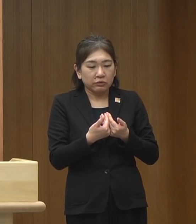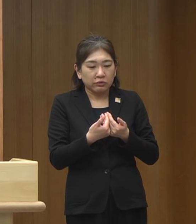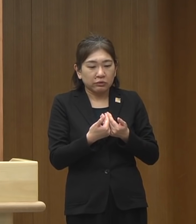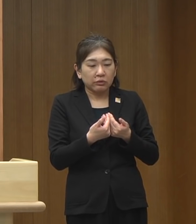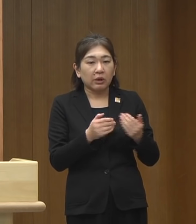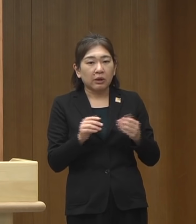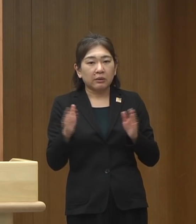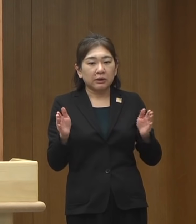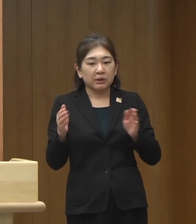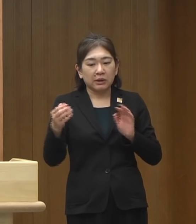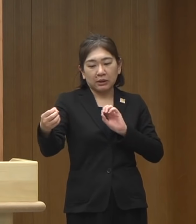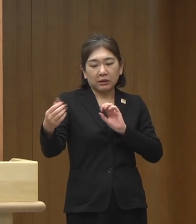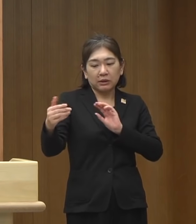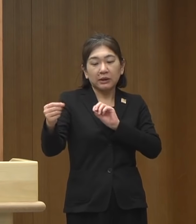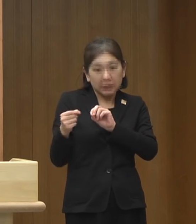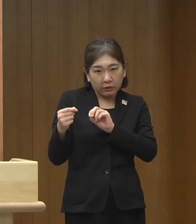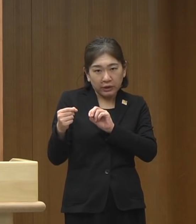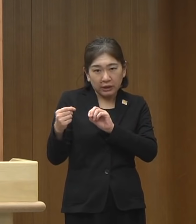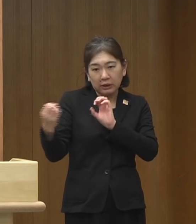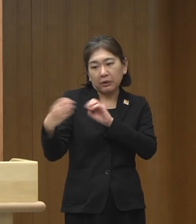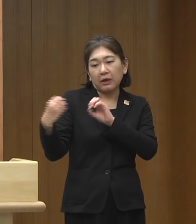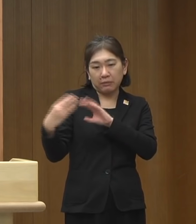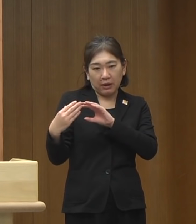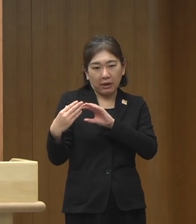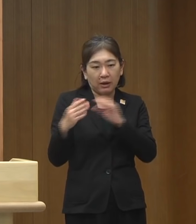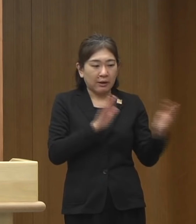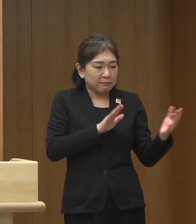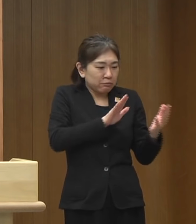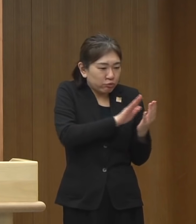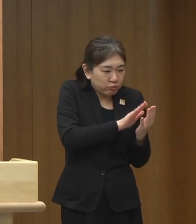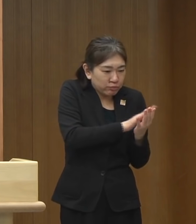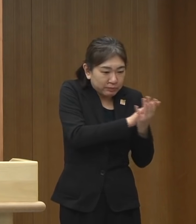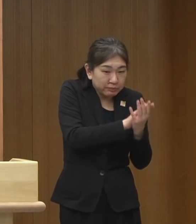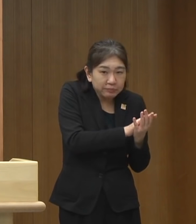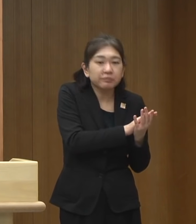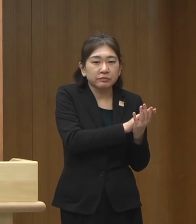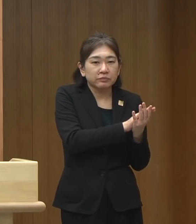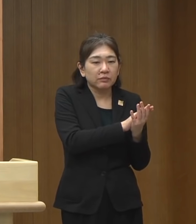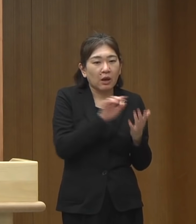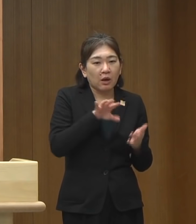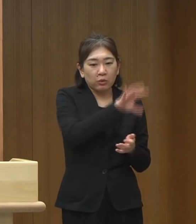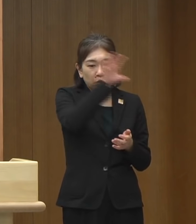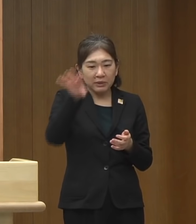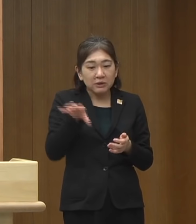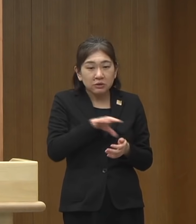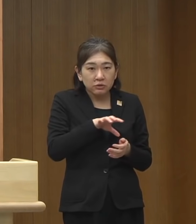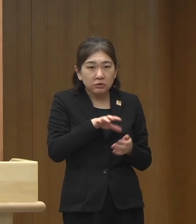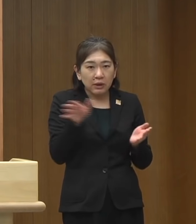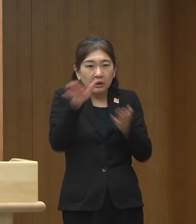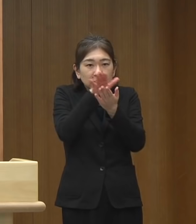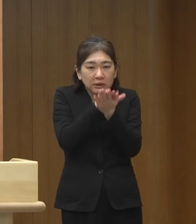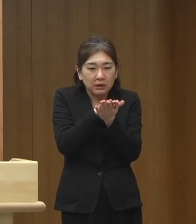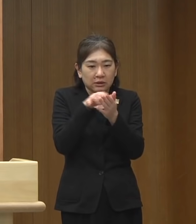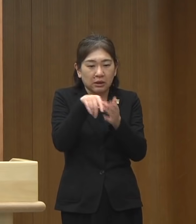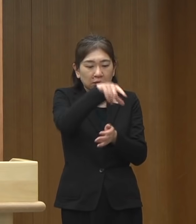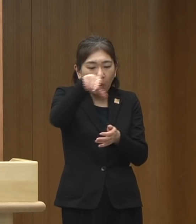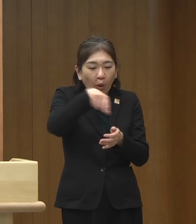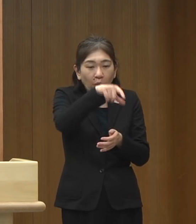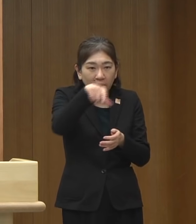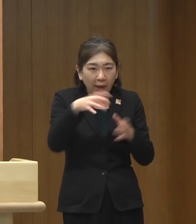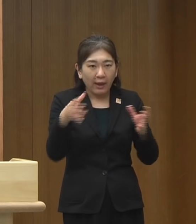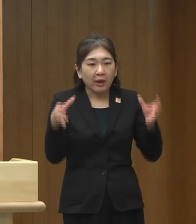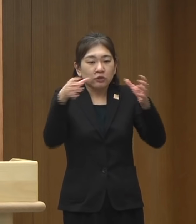での会話が行われたという3つの条件が同時に重なったところで集団感染が確